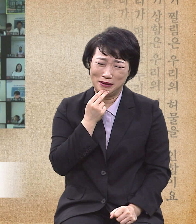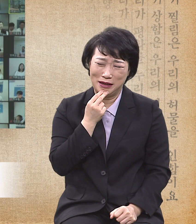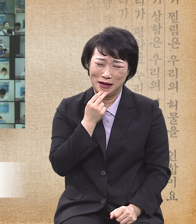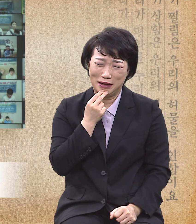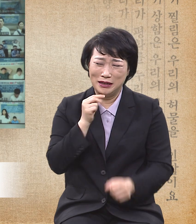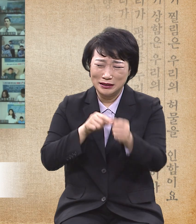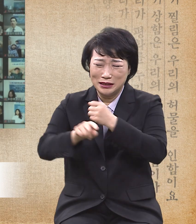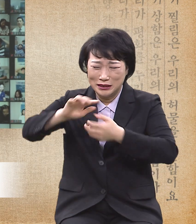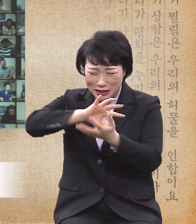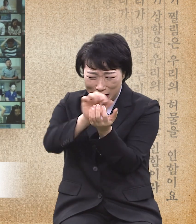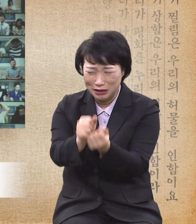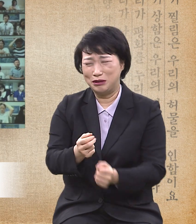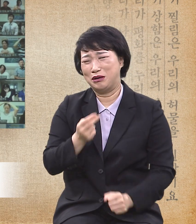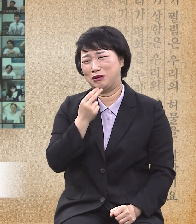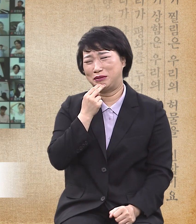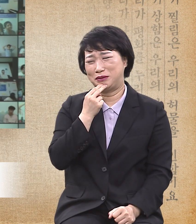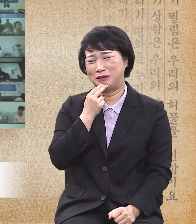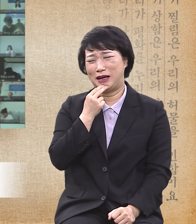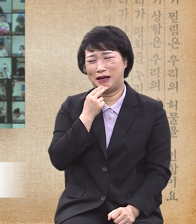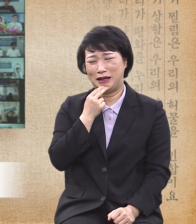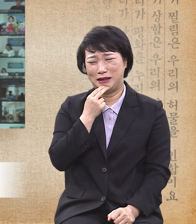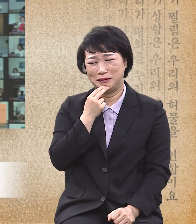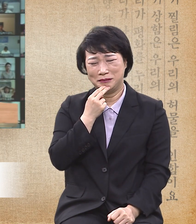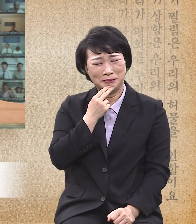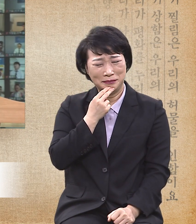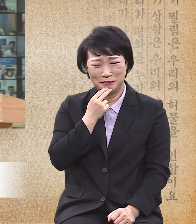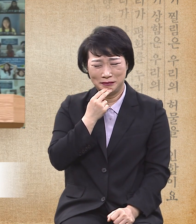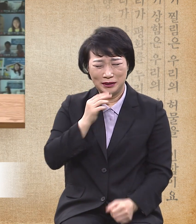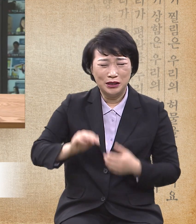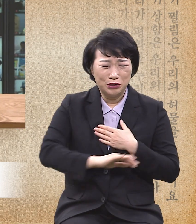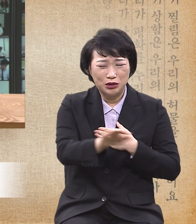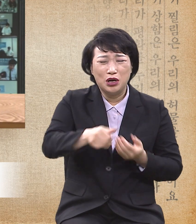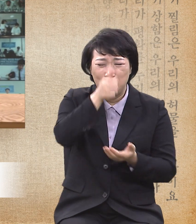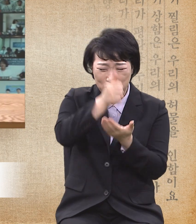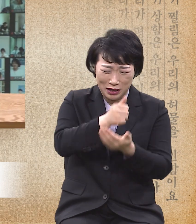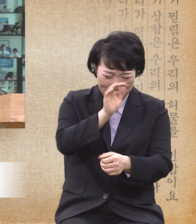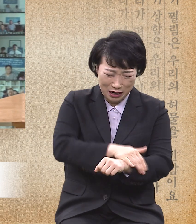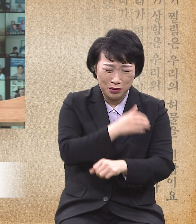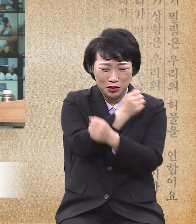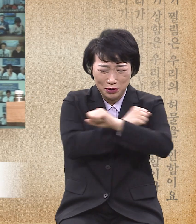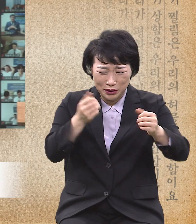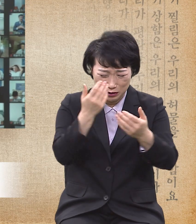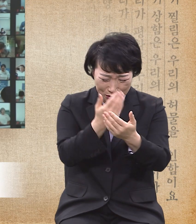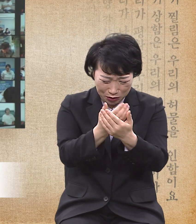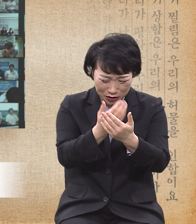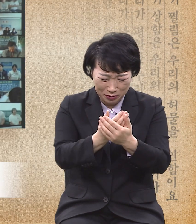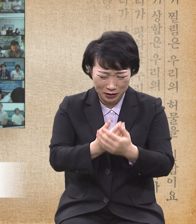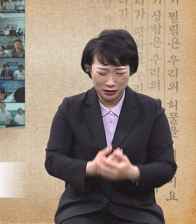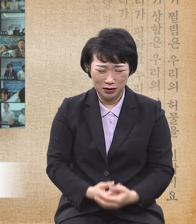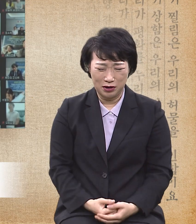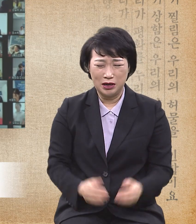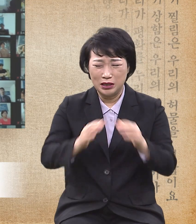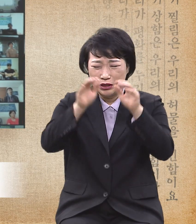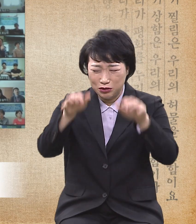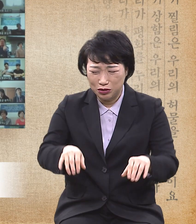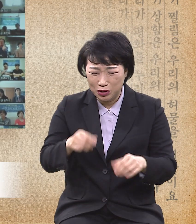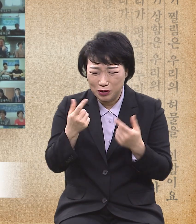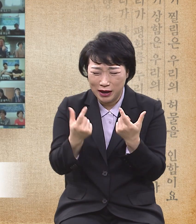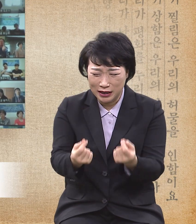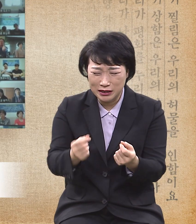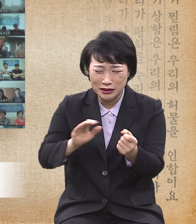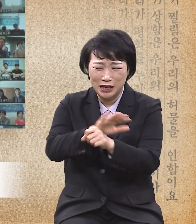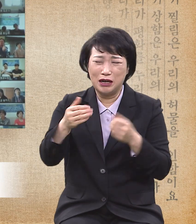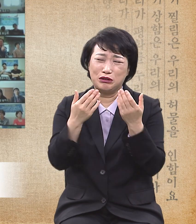못했습니다. 뜻을 다하지 못했습니다. 우리 죄과를 용서하옵소서. 이웃도 그렇게